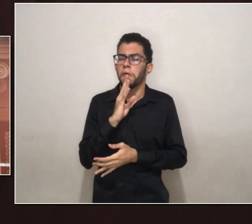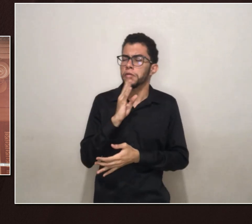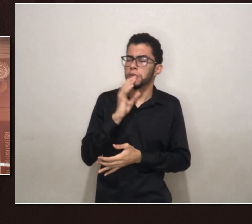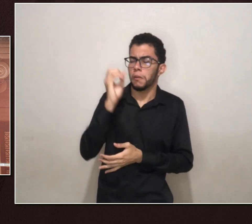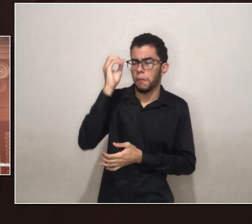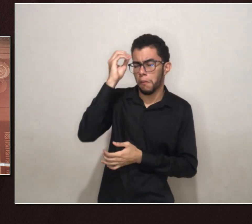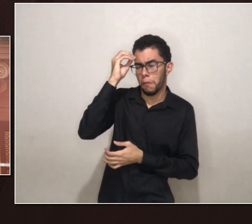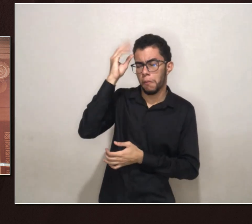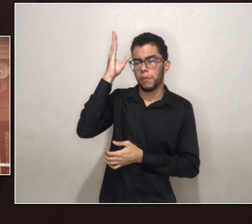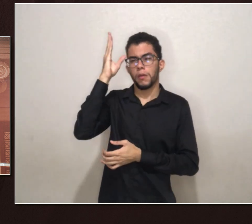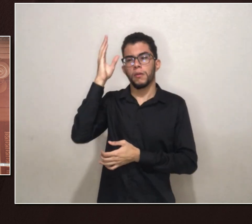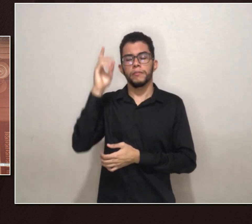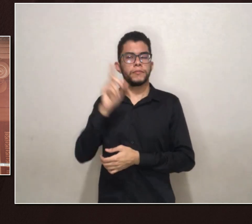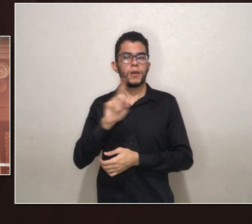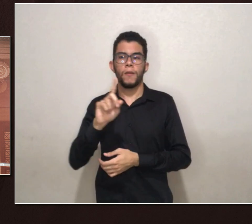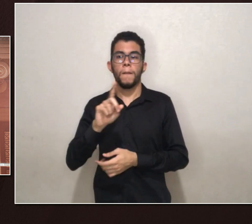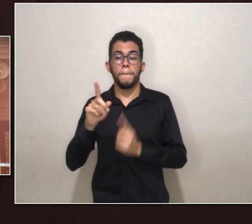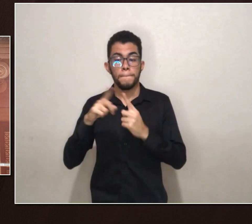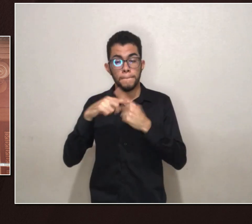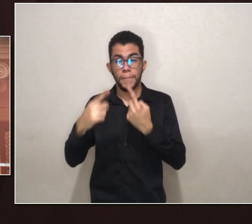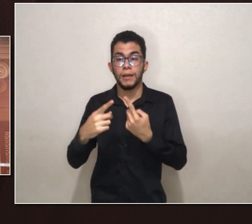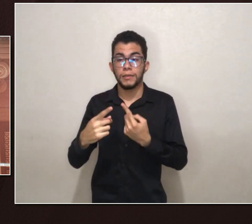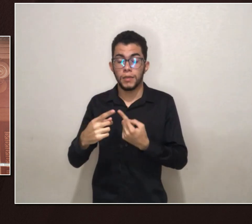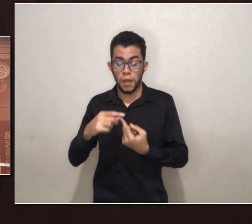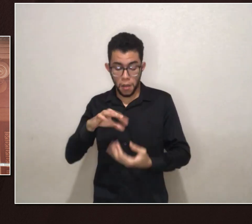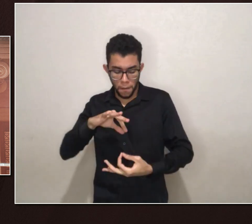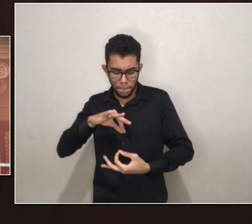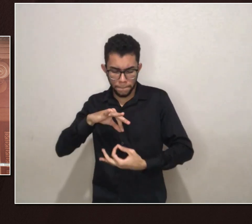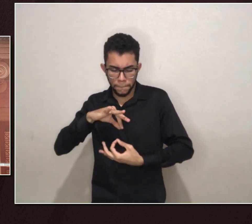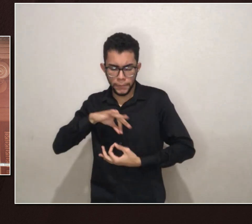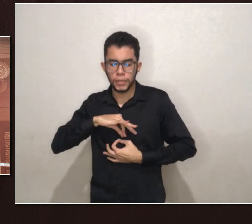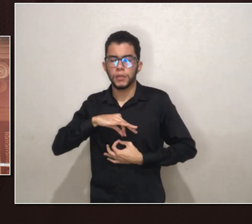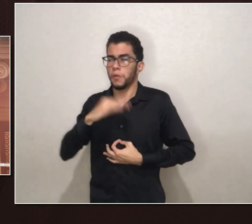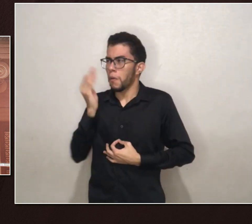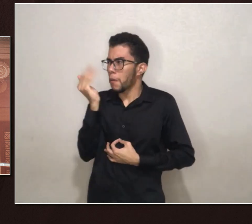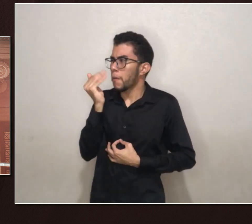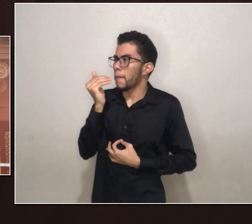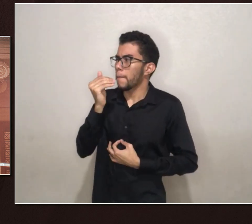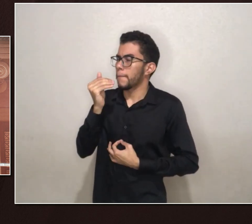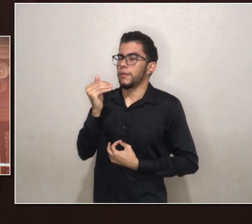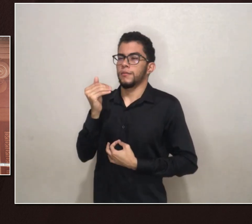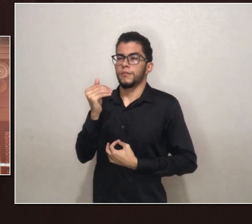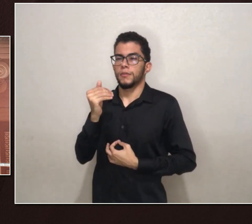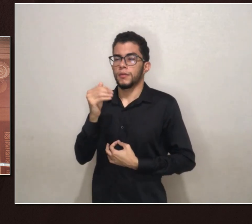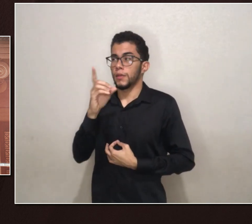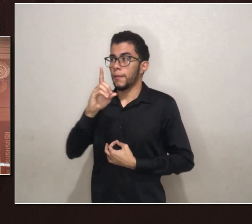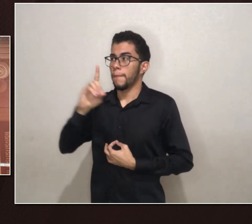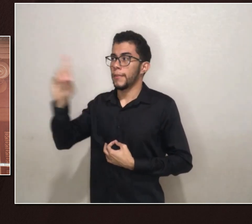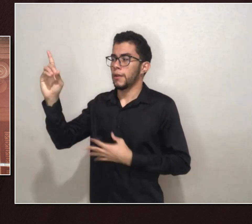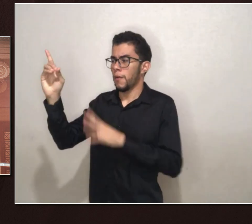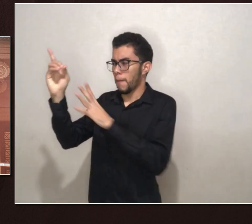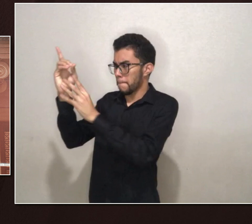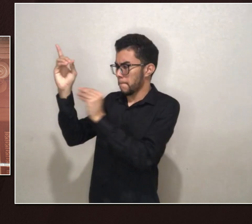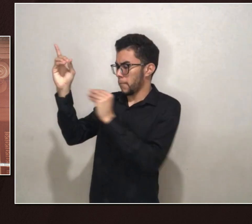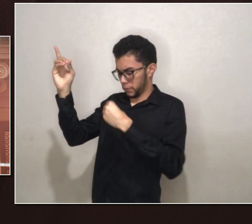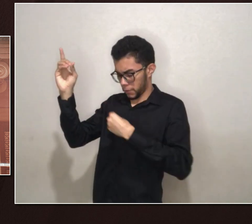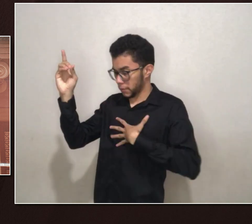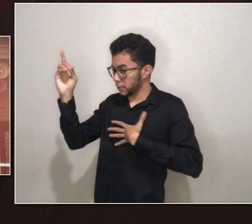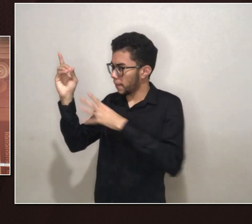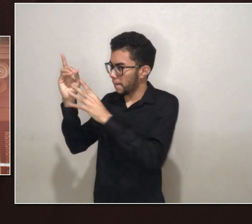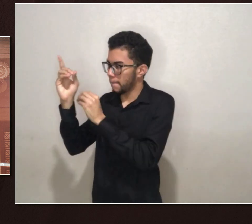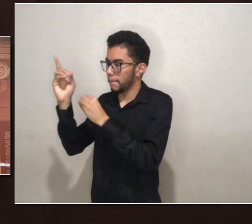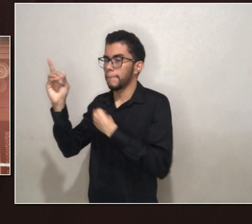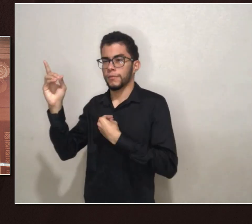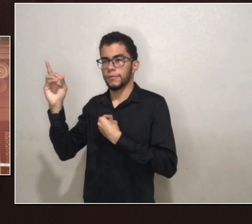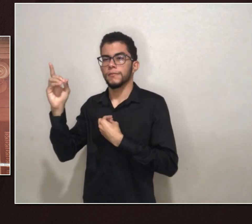a mente do homem, mas são alimento para o nosso espírito. A árvore da vida representa Cristo como a fonte